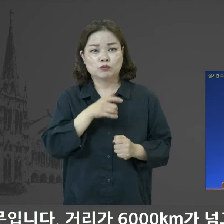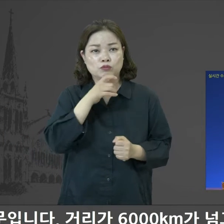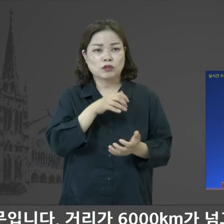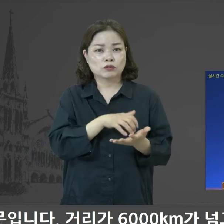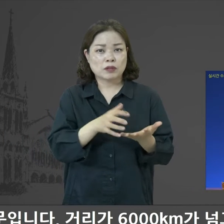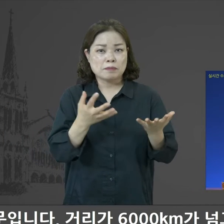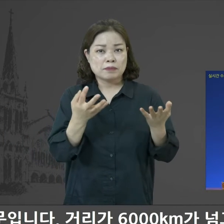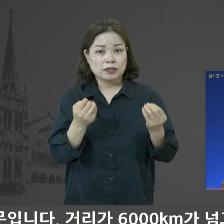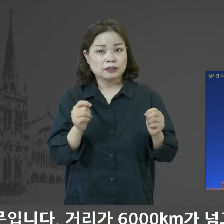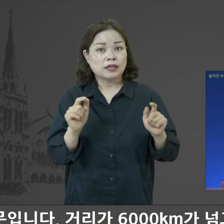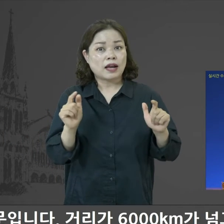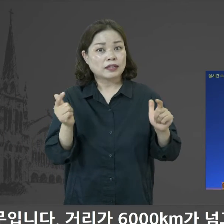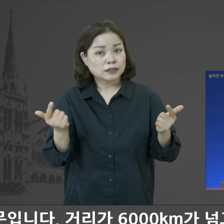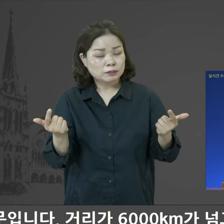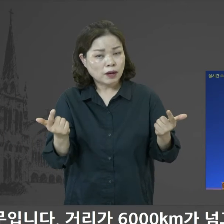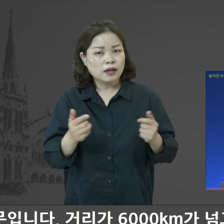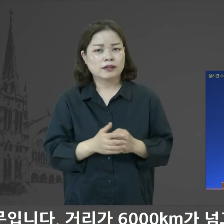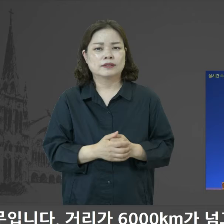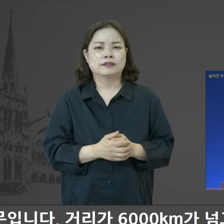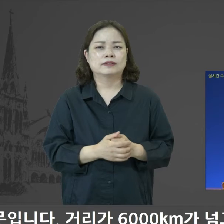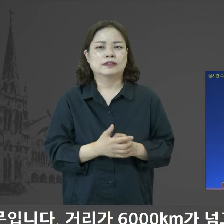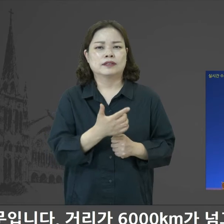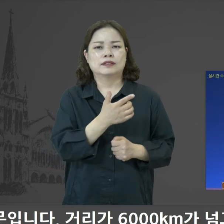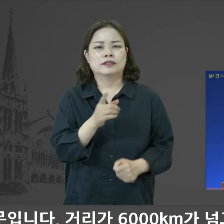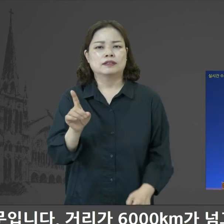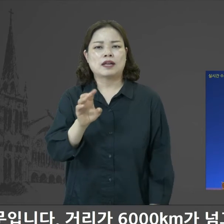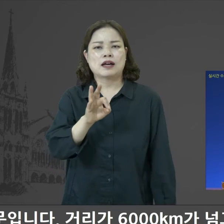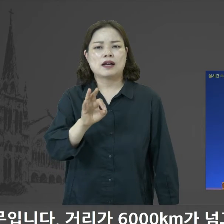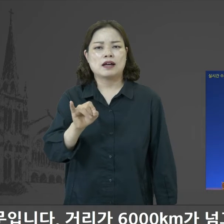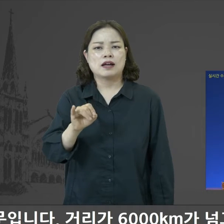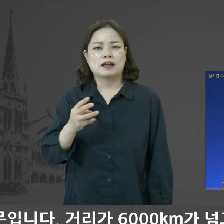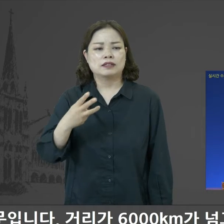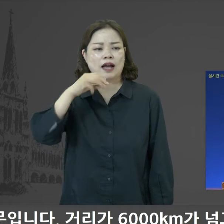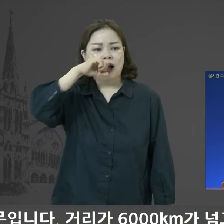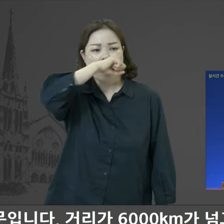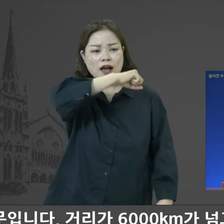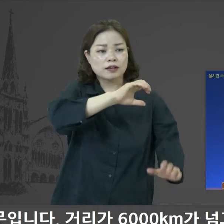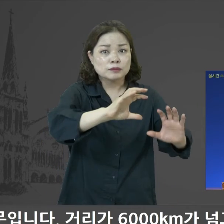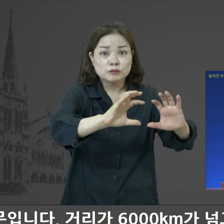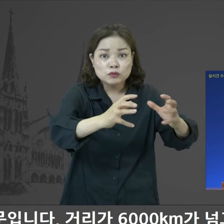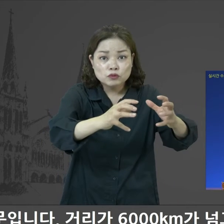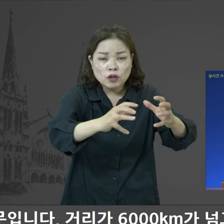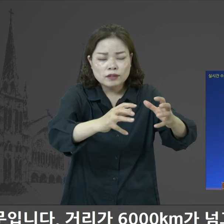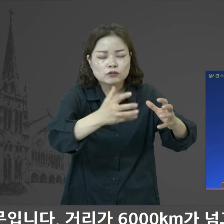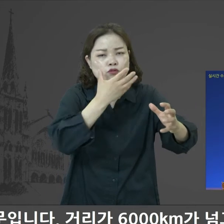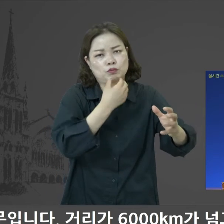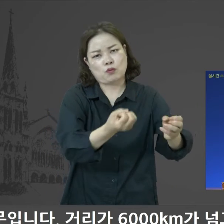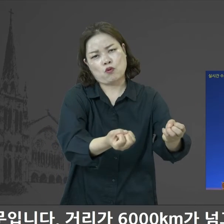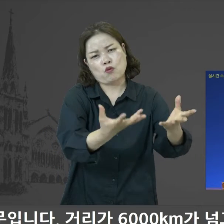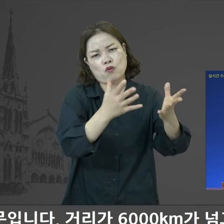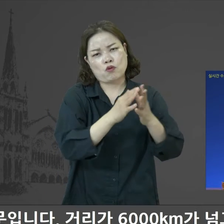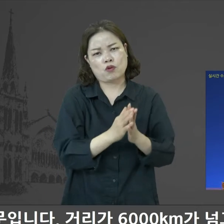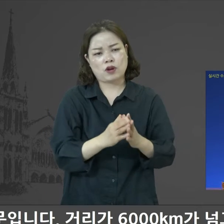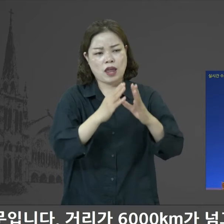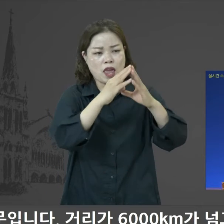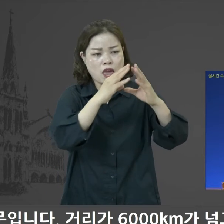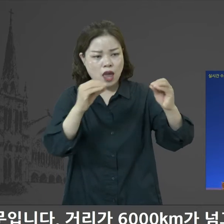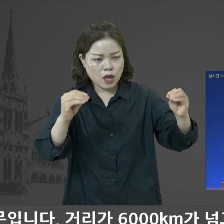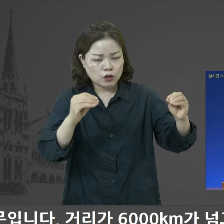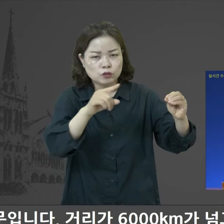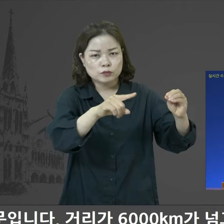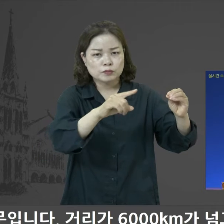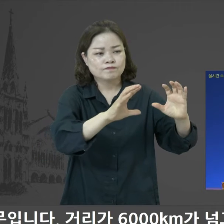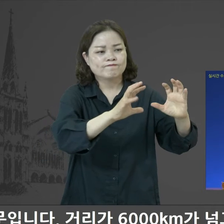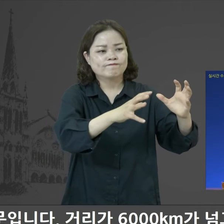수량이 제일 많은 것은 아니지만 어쨌든 나일강은 아프리카 지역의 축복 중의 축복이고 애굽 백성들에게 나일강은